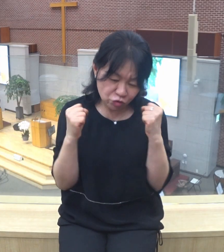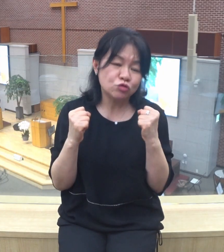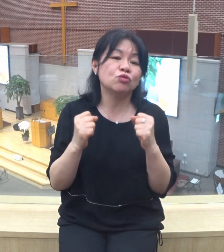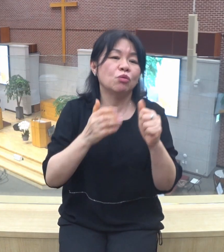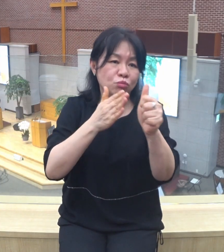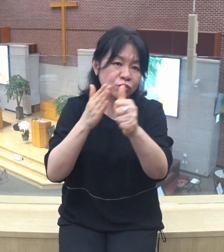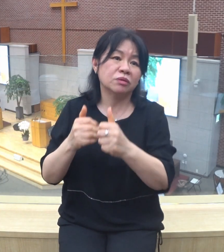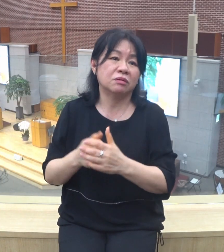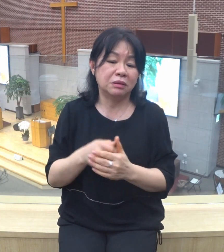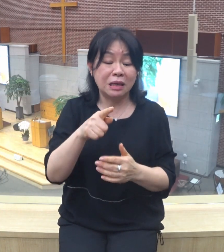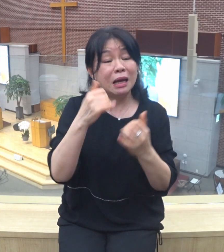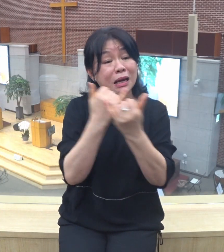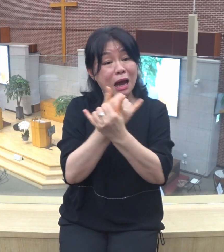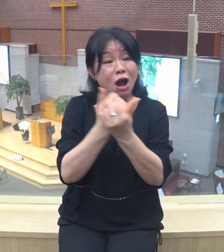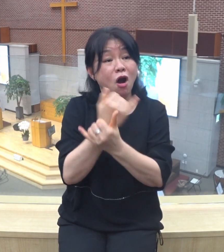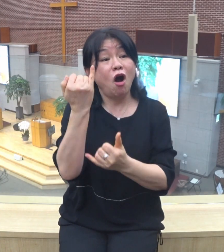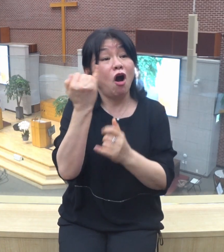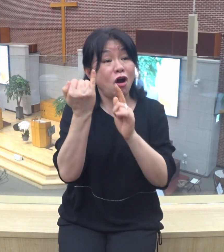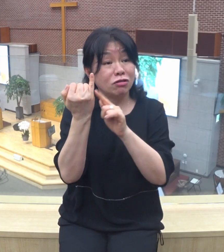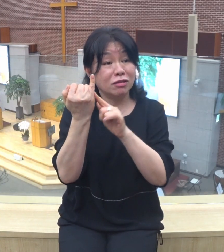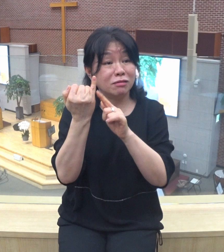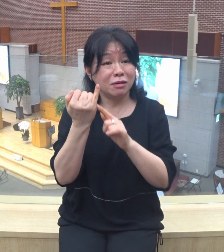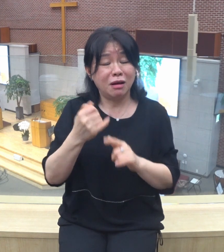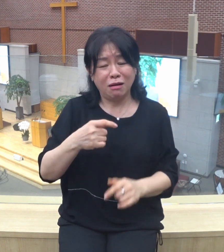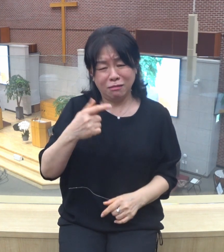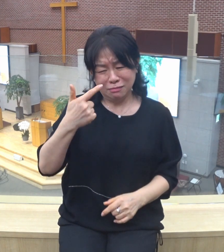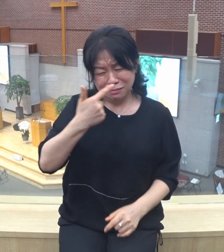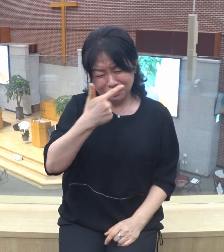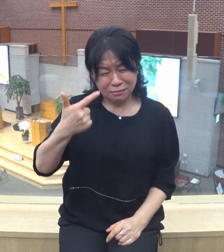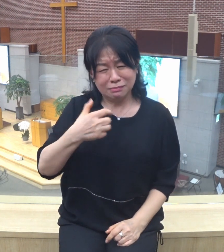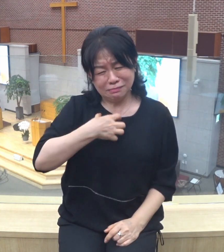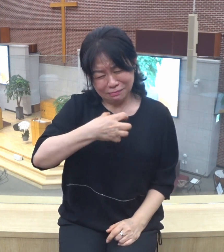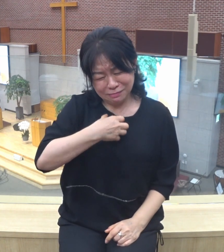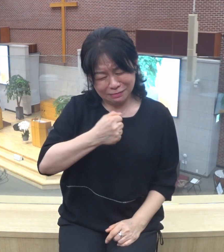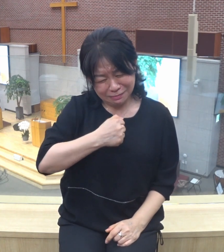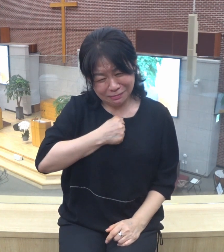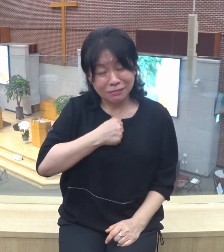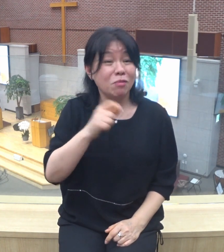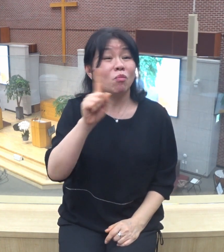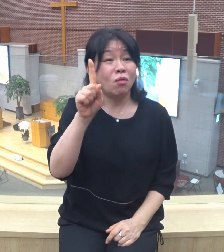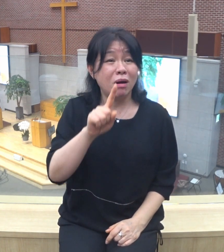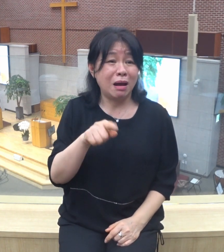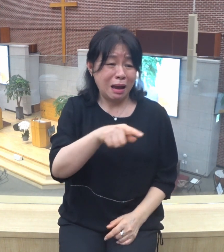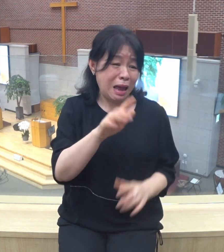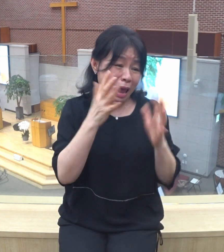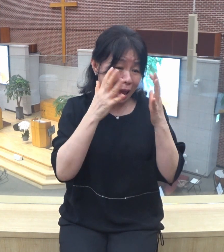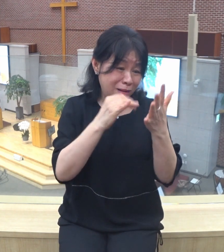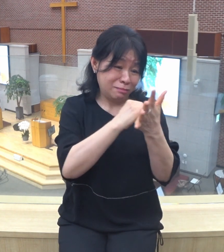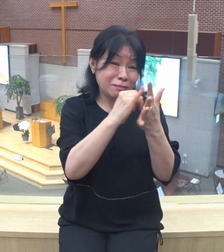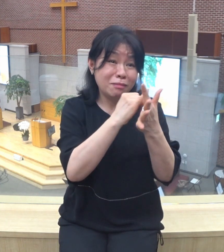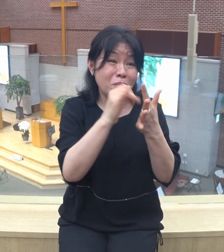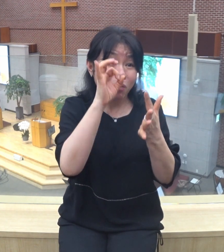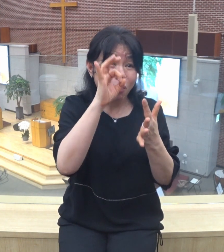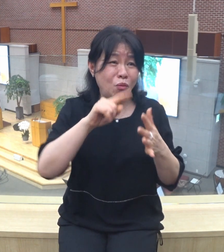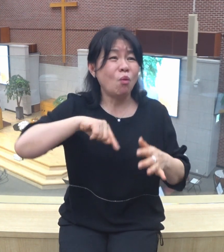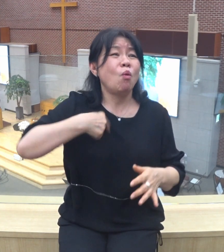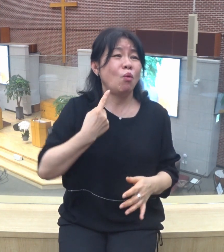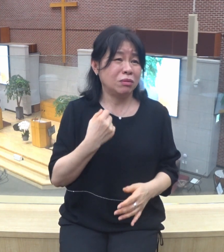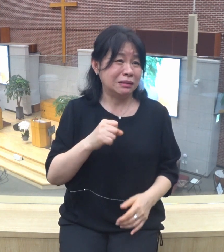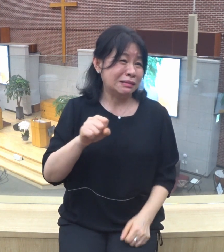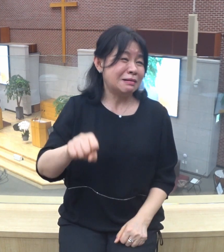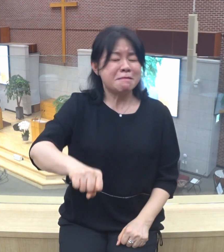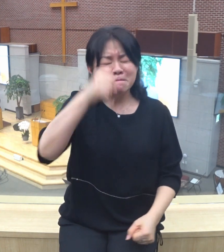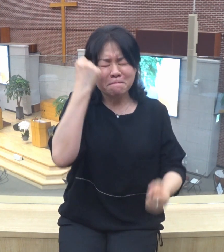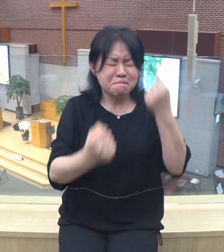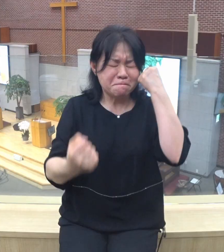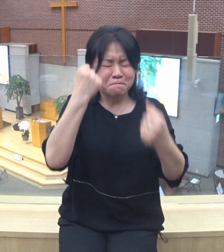사촌 언니가 가장 속상해하는 일이 뭔지 아십니까? 아이들이 스스로 위해를 가하는